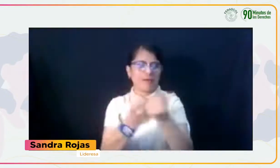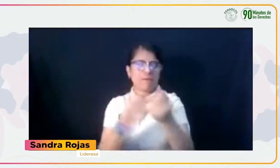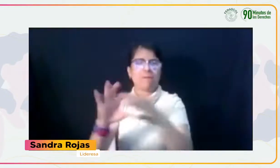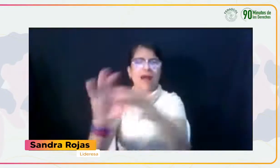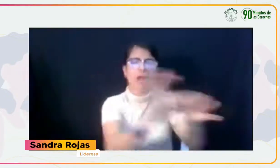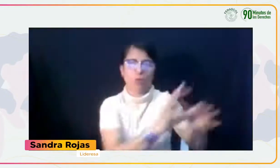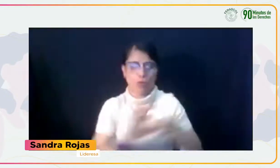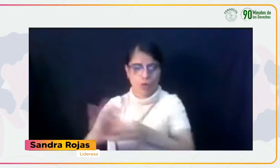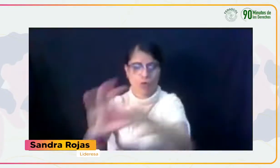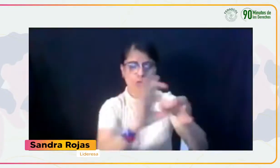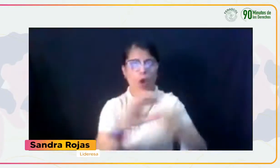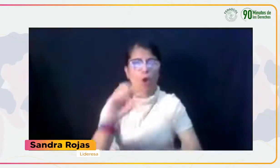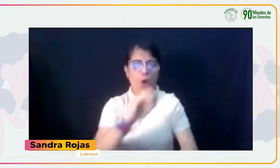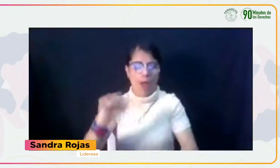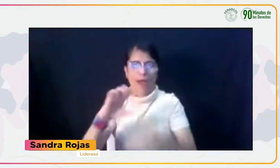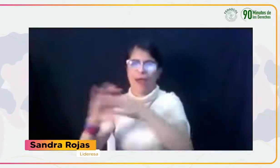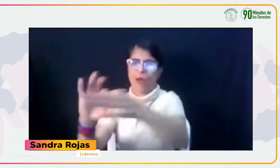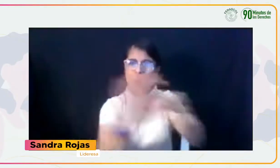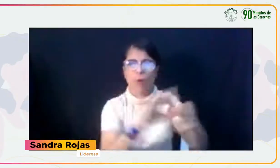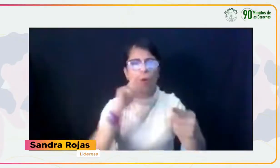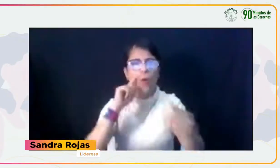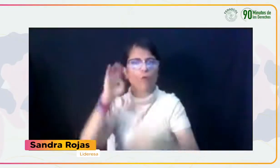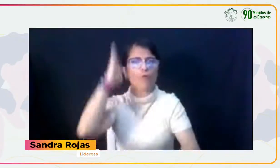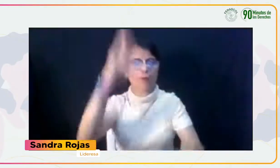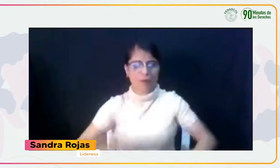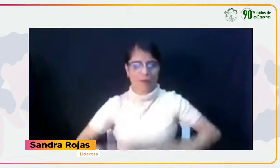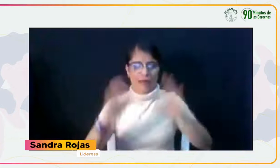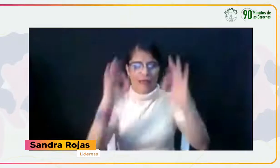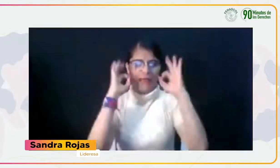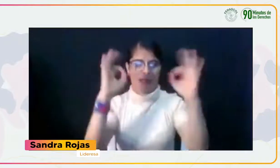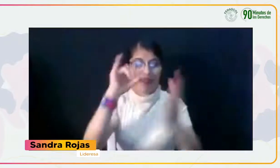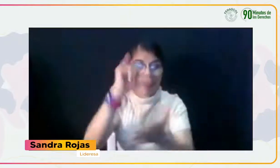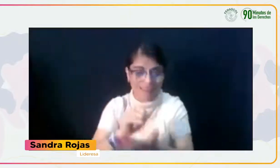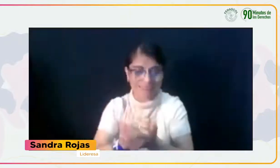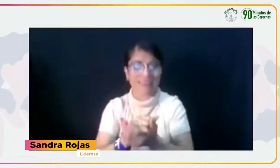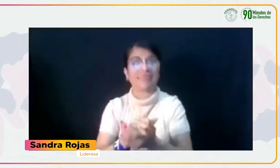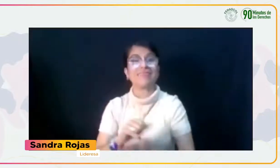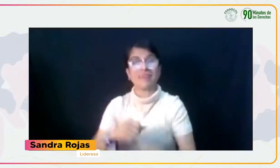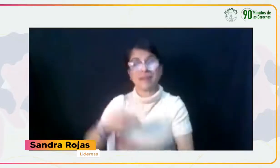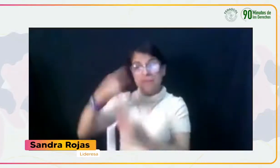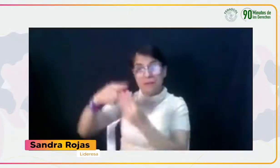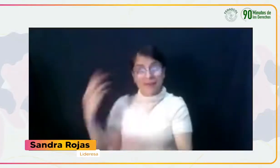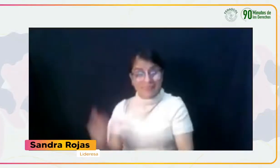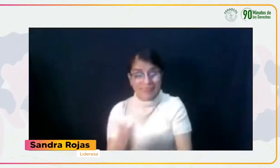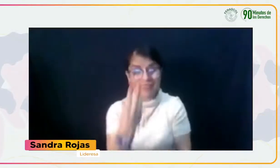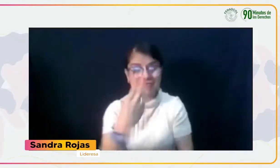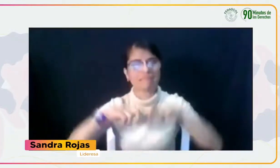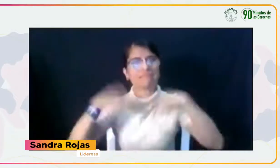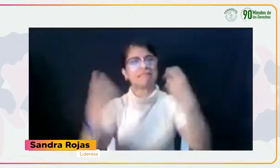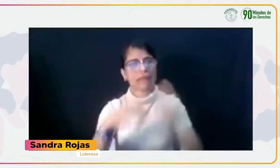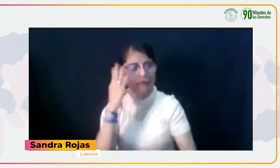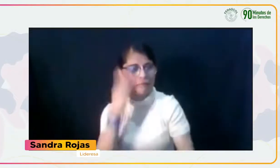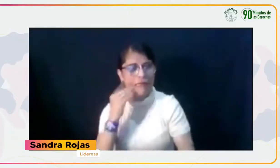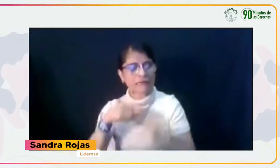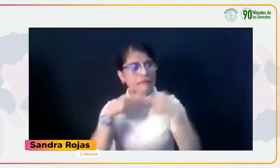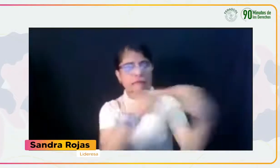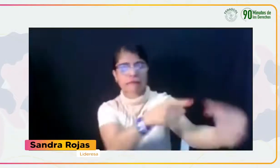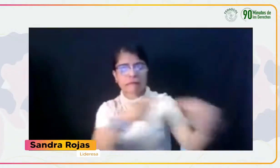que sea, pero lo importante es que nos apoyemos, que trabajemos unidos tanto hombres como mujeres para una mejor calidad de vida en el futuro. Y